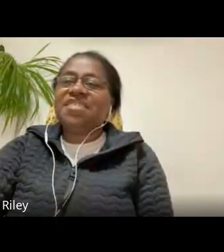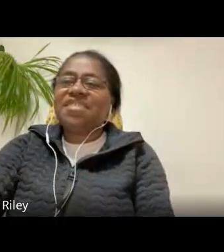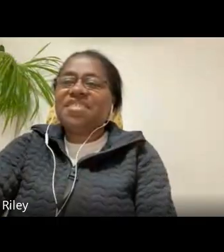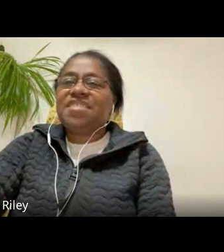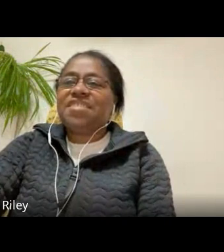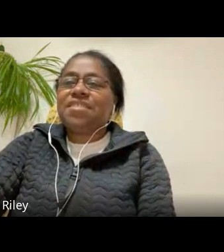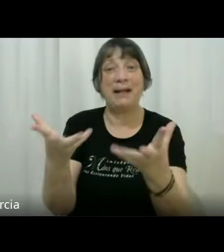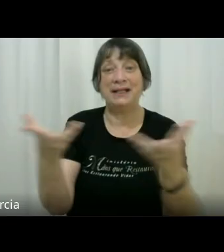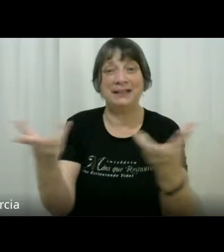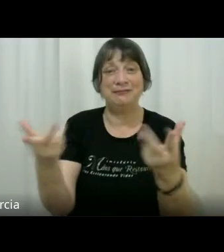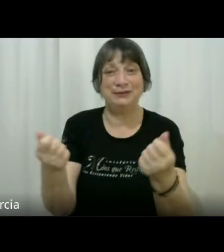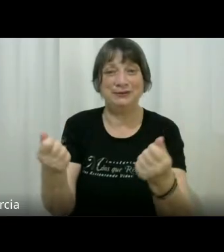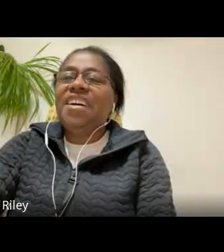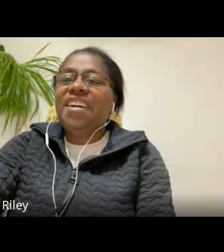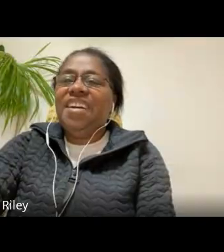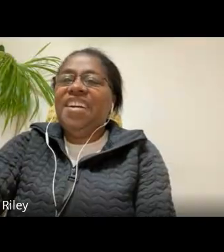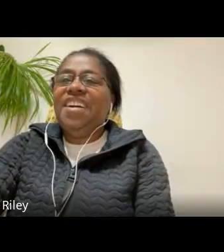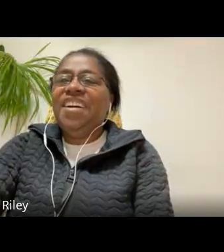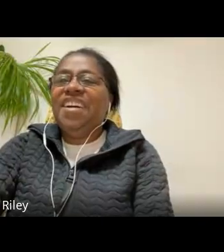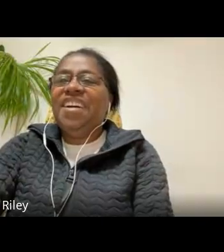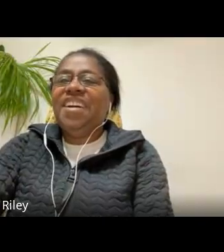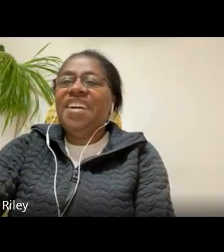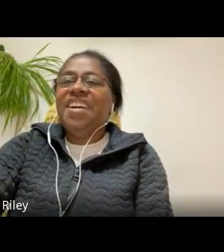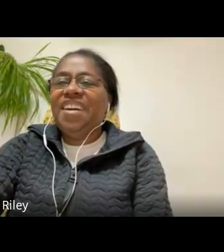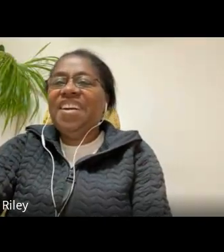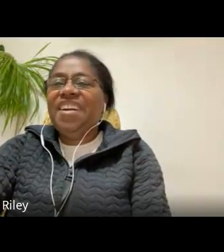Aham. Obrigada.